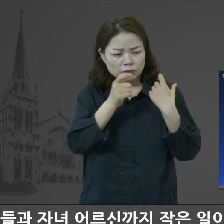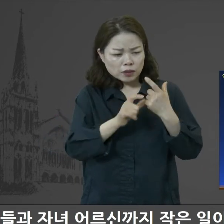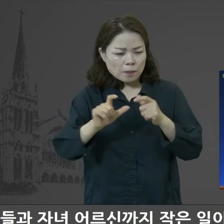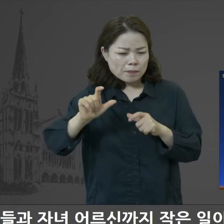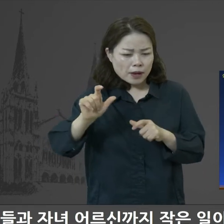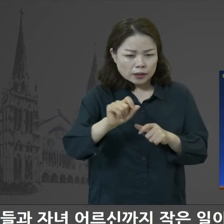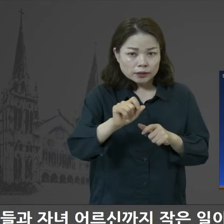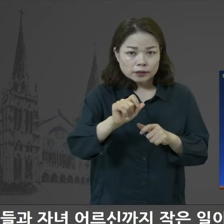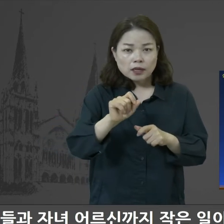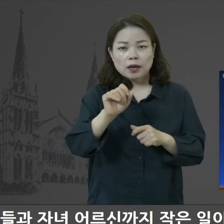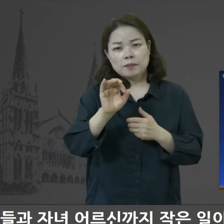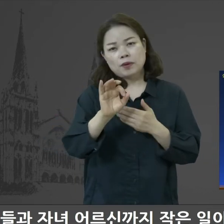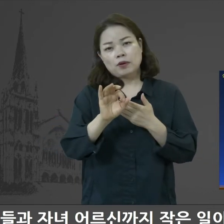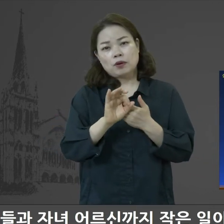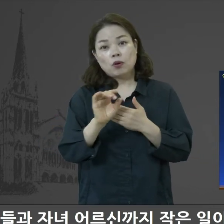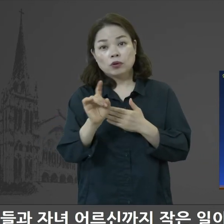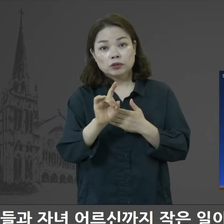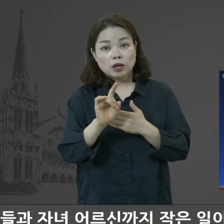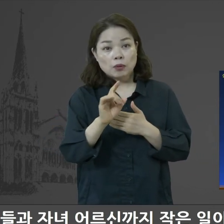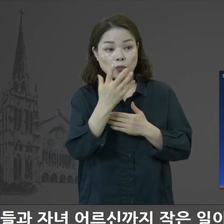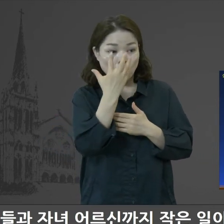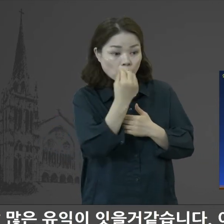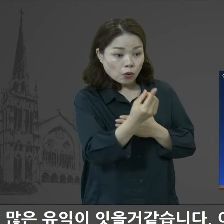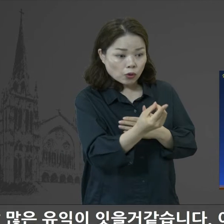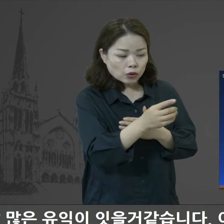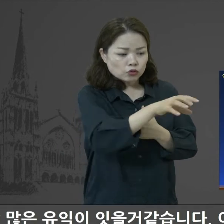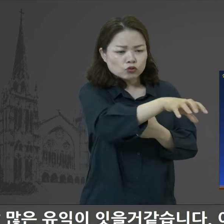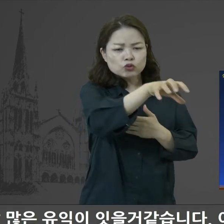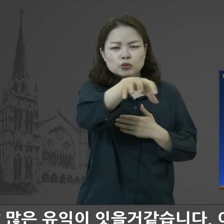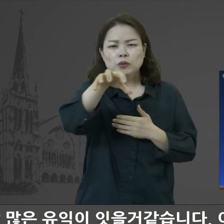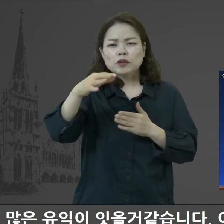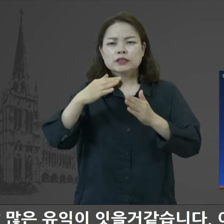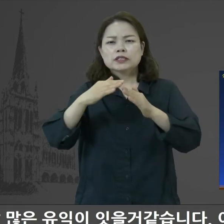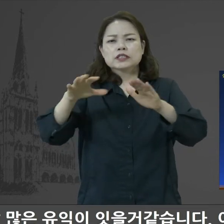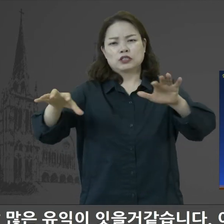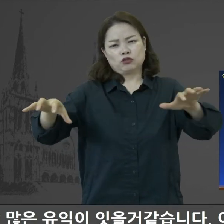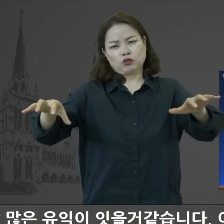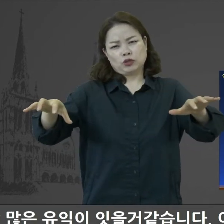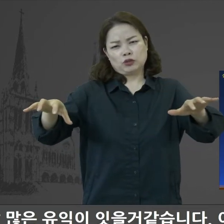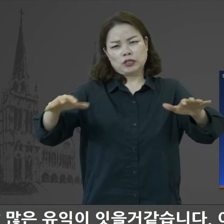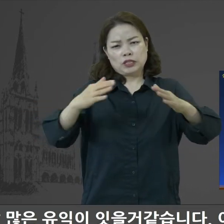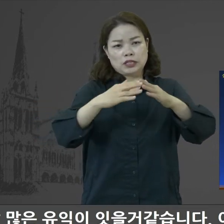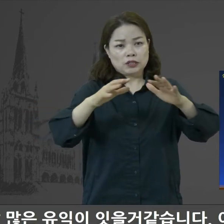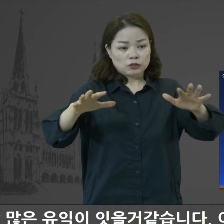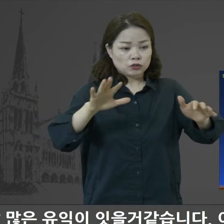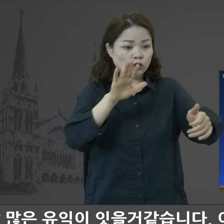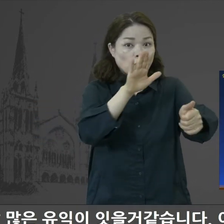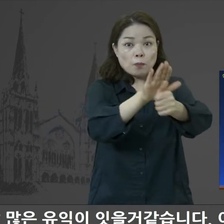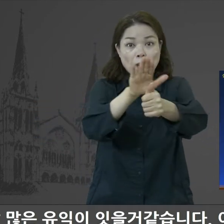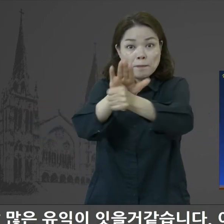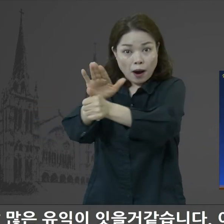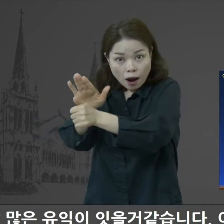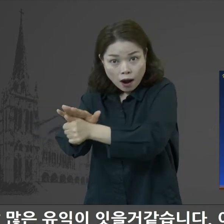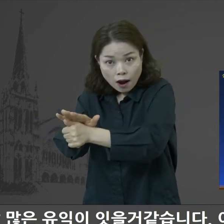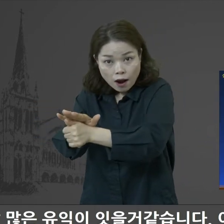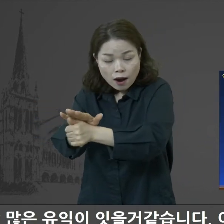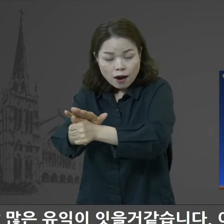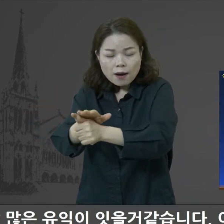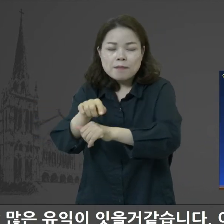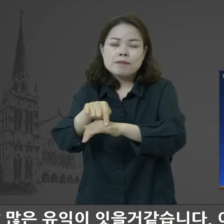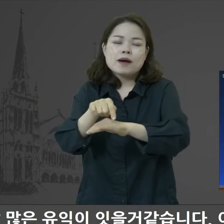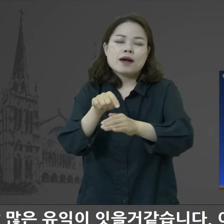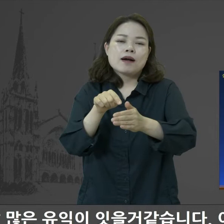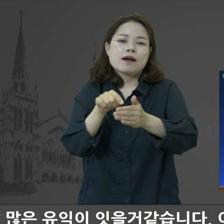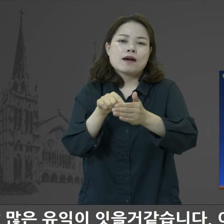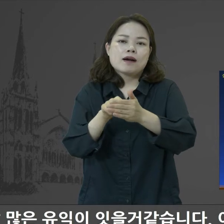빠르게 이렇게 세우면 어디가 보일까요? 주변 이웃이 보이겠죠. 이웃집도 도와주면서